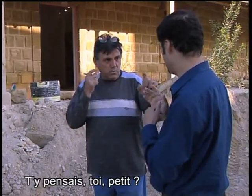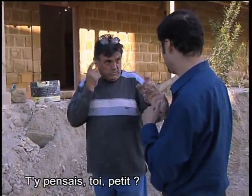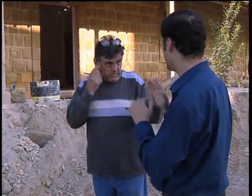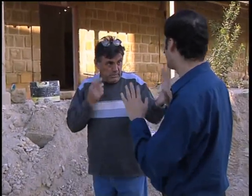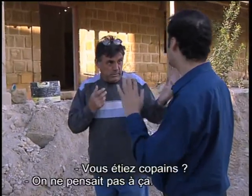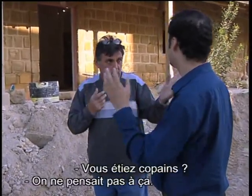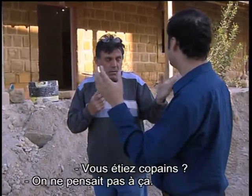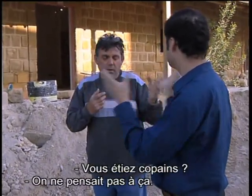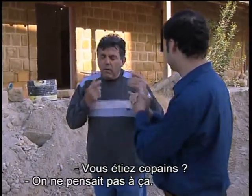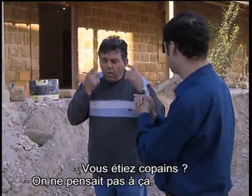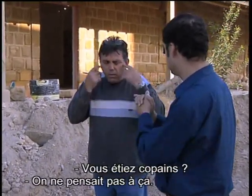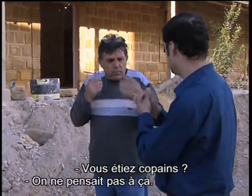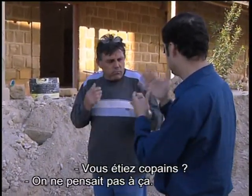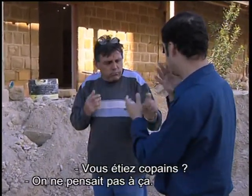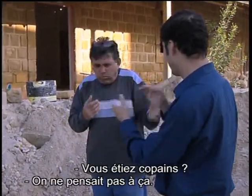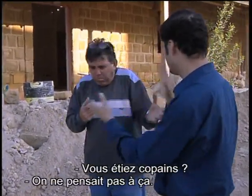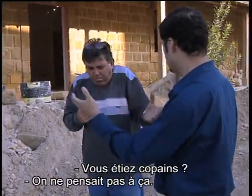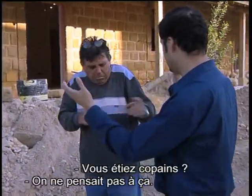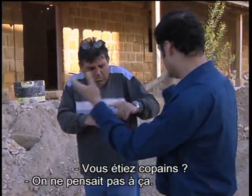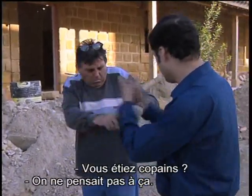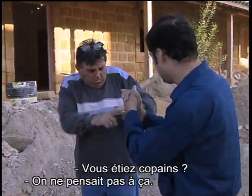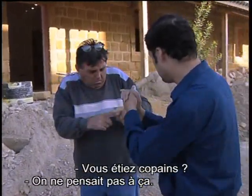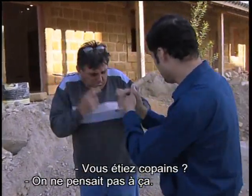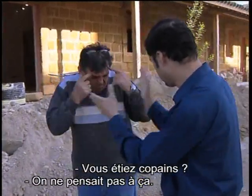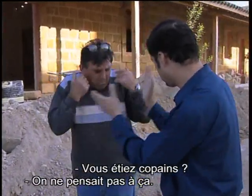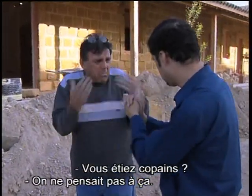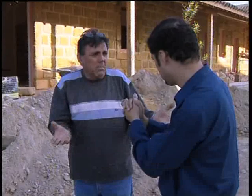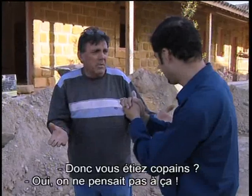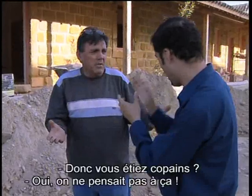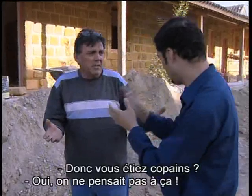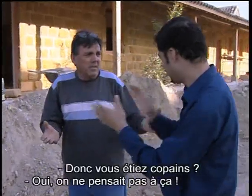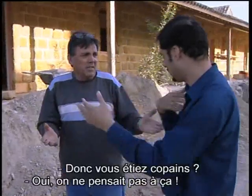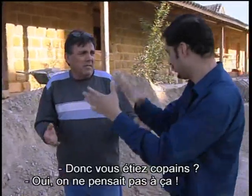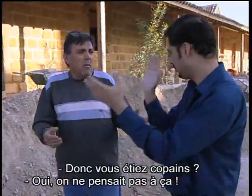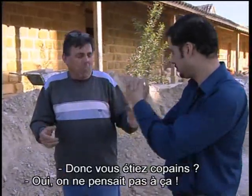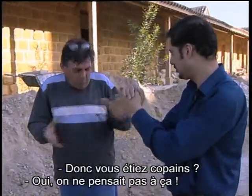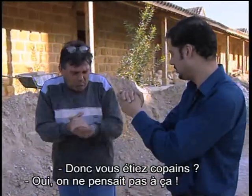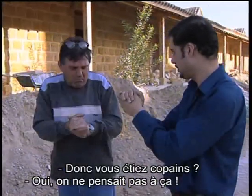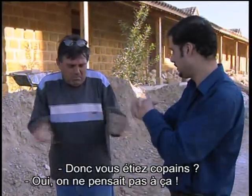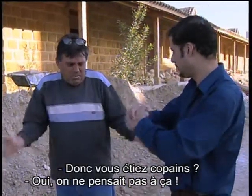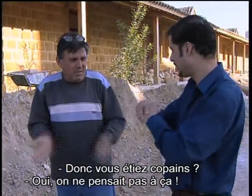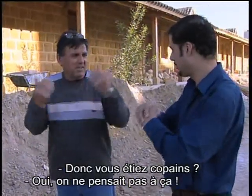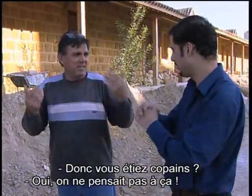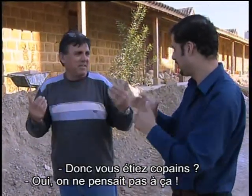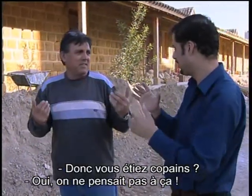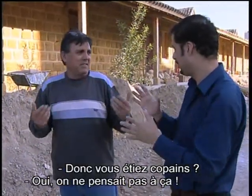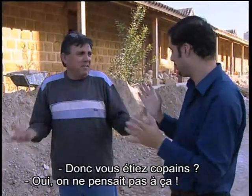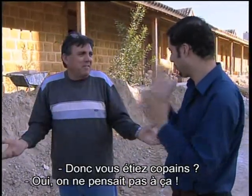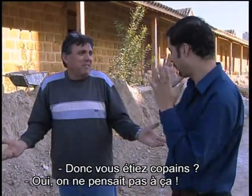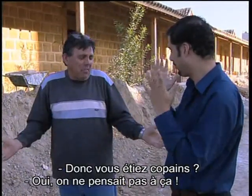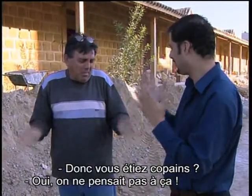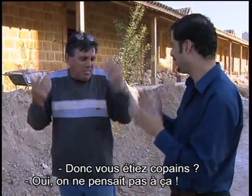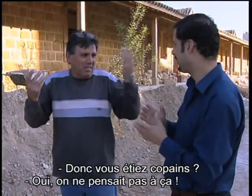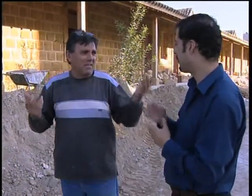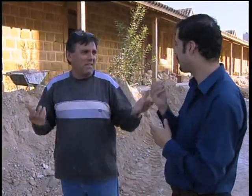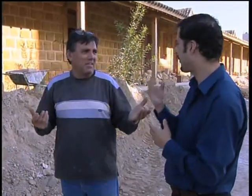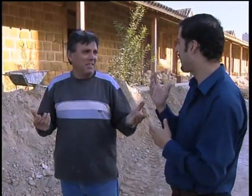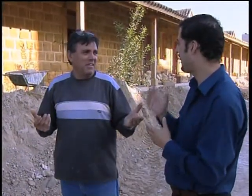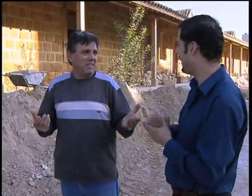toi, quand tu étais petit ? Vous étiez copains. On était pareil, on ne pensait pas à ça. Donc, vous étiez copains ? Oui, on était copains, on ne pensait pas à ça.